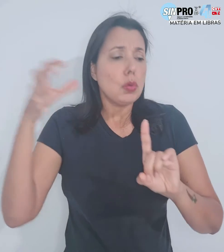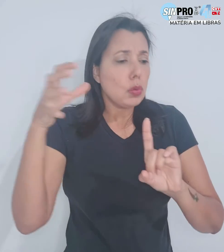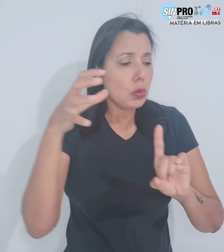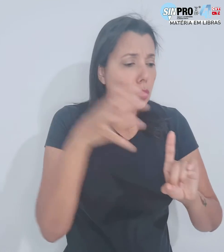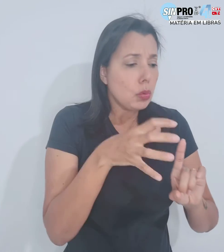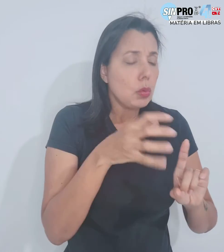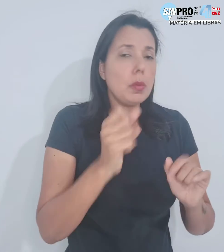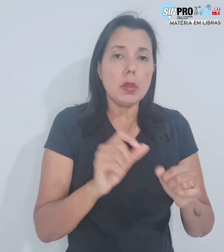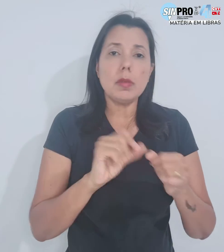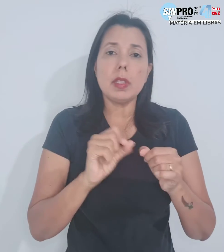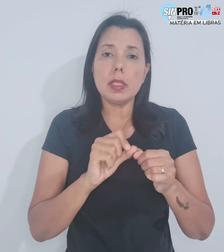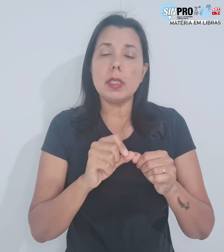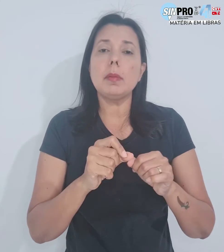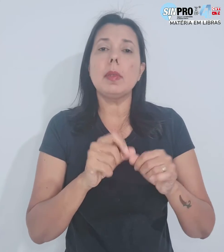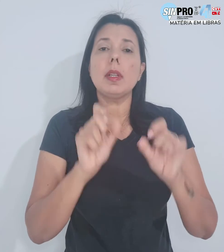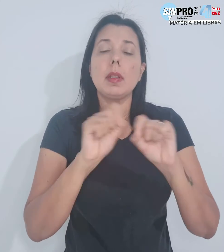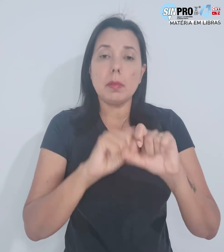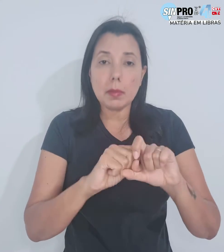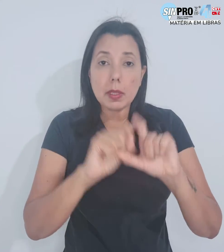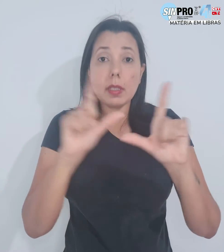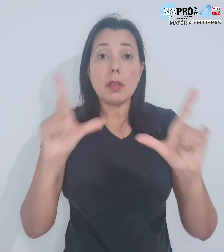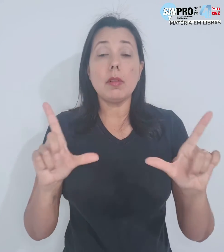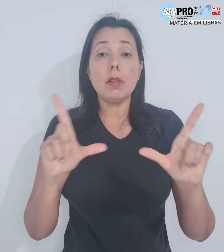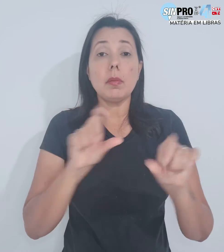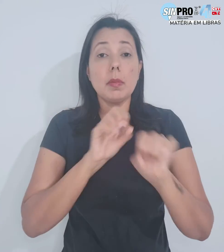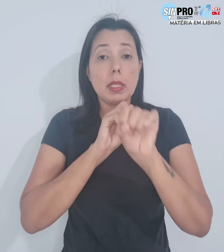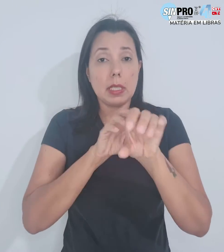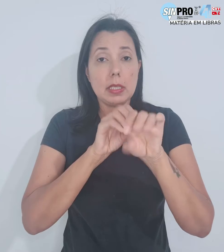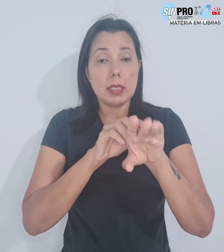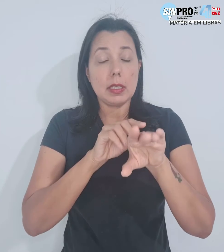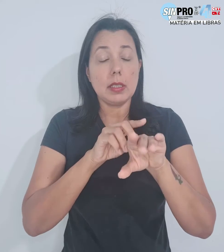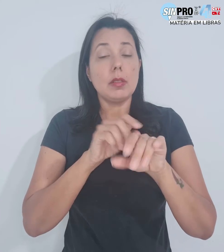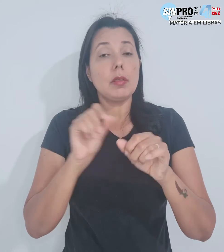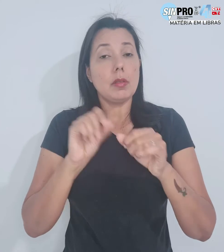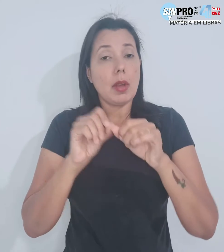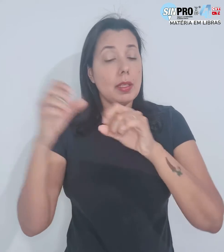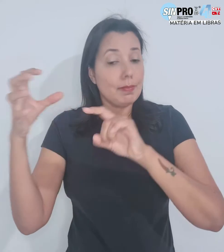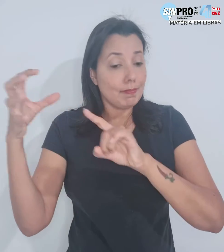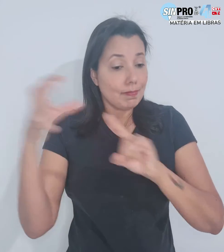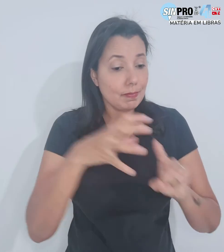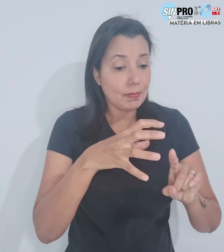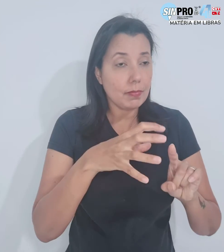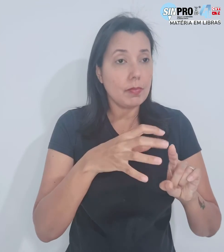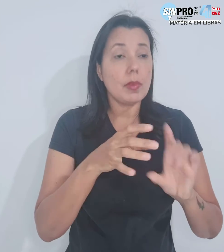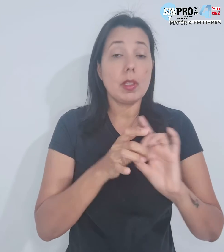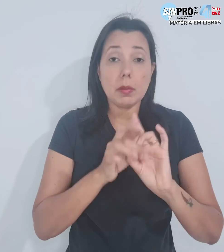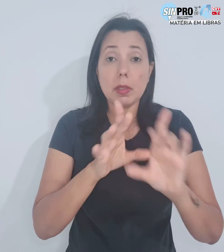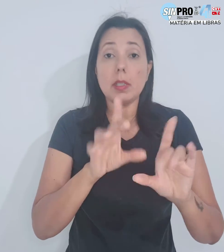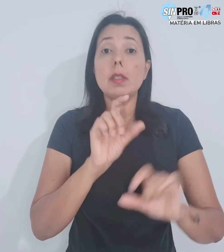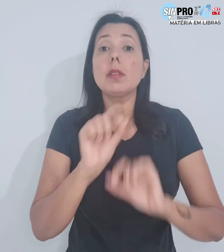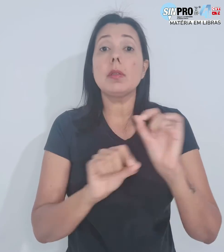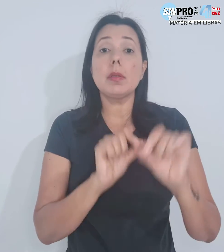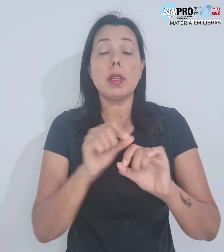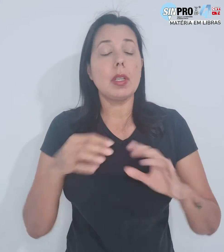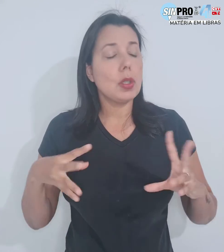pode ser realizada pela plataforma Educação faz pressão, que disponibiliza